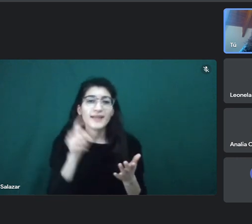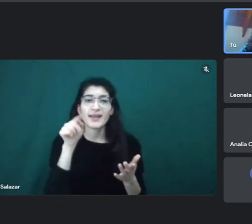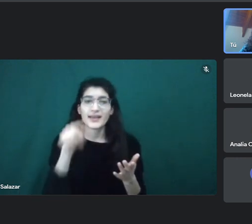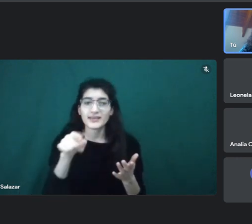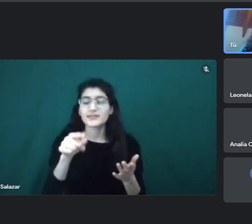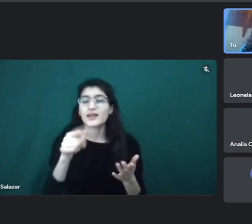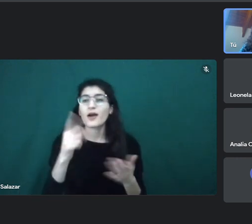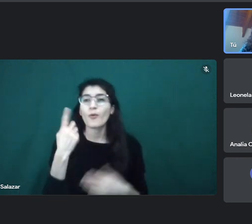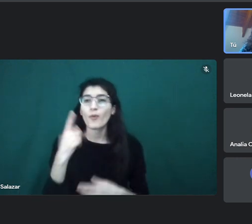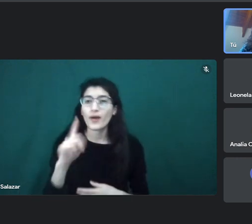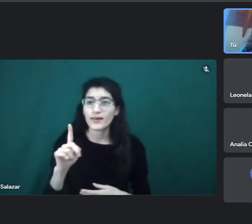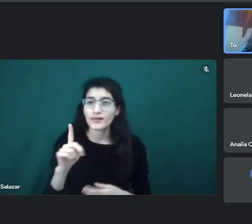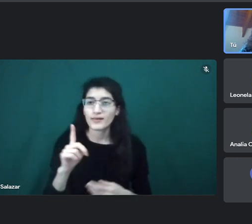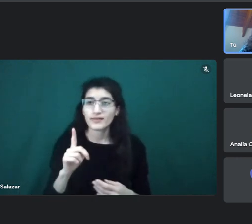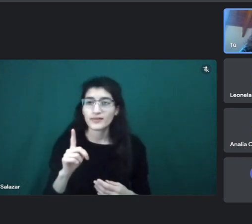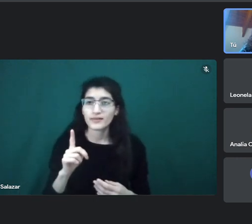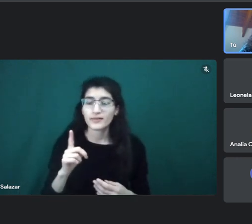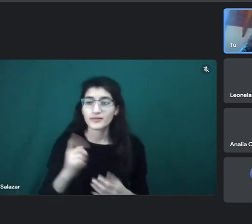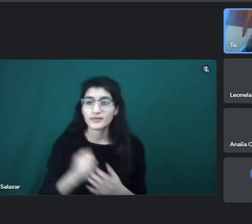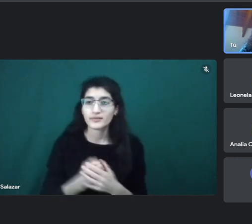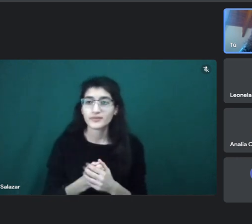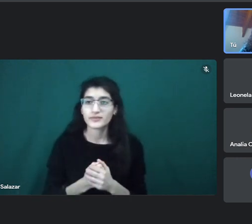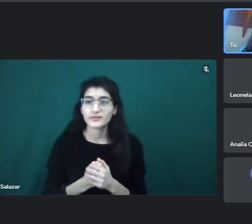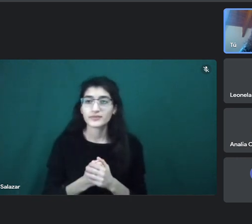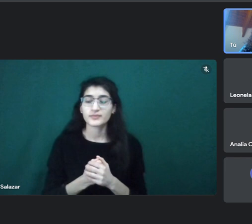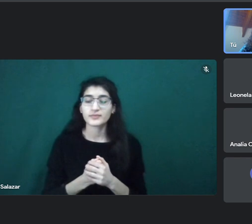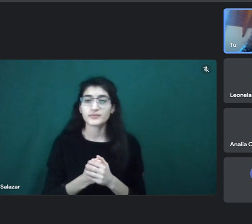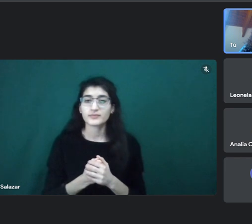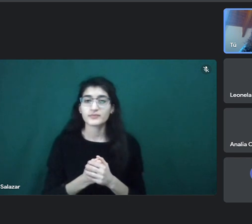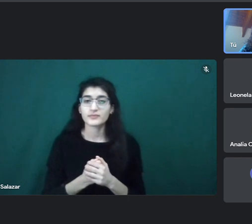En esa versión que ustedes me dieron.